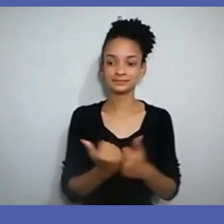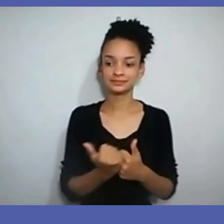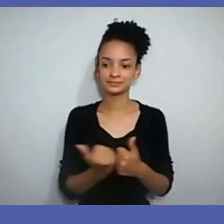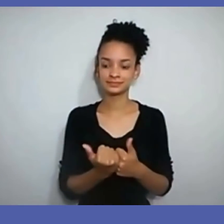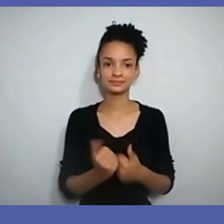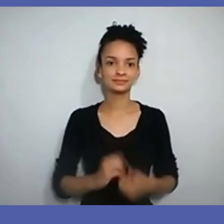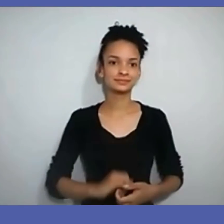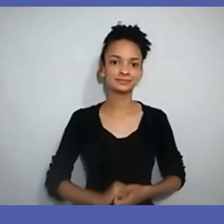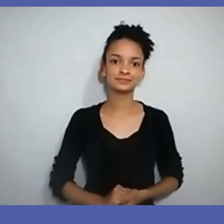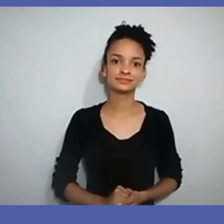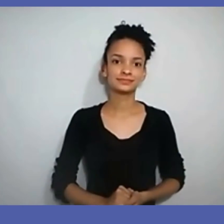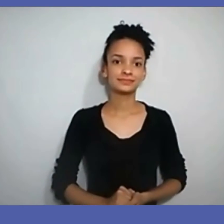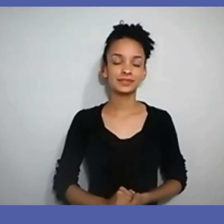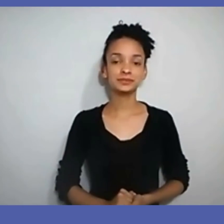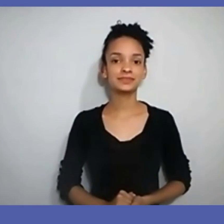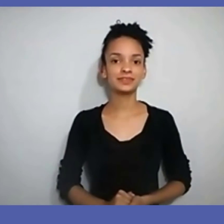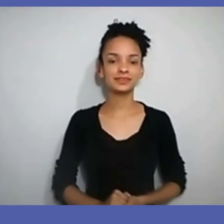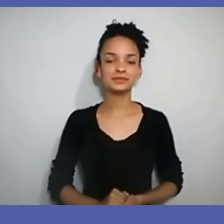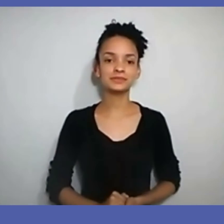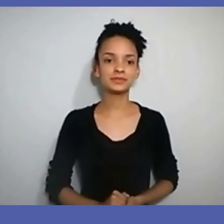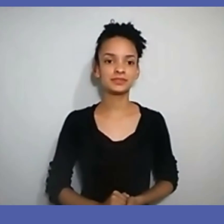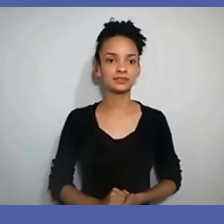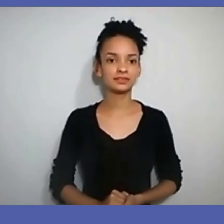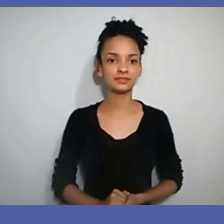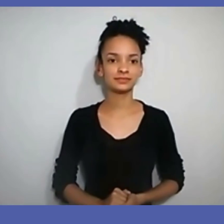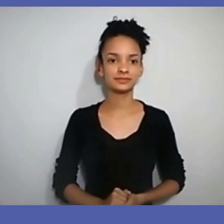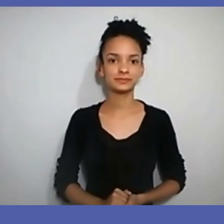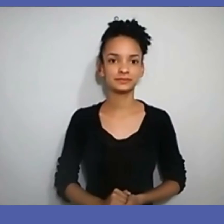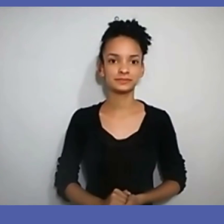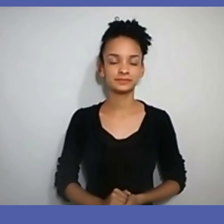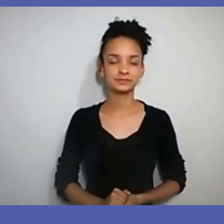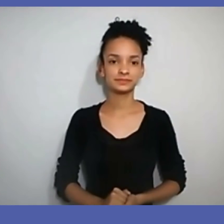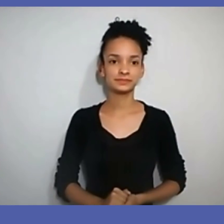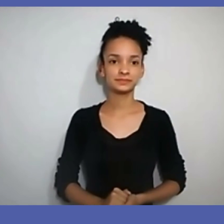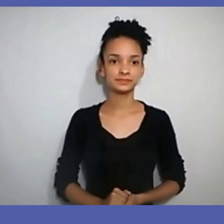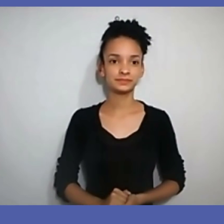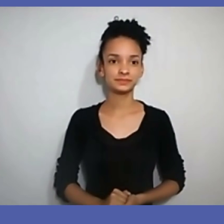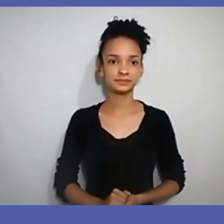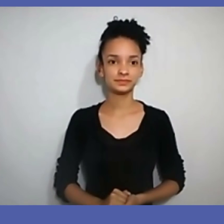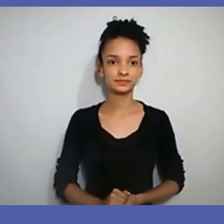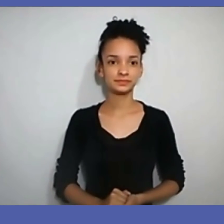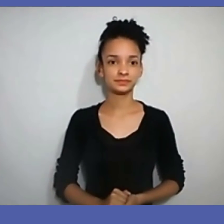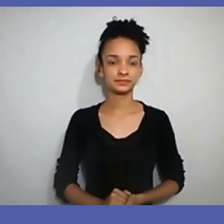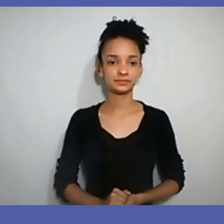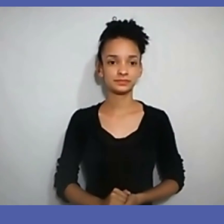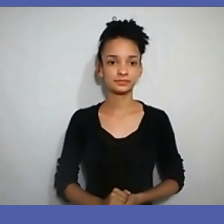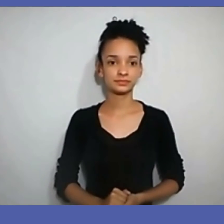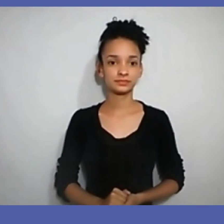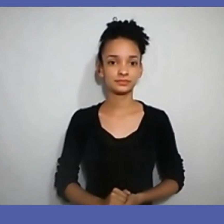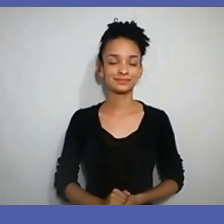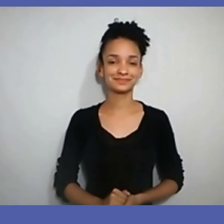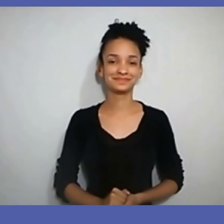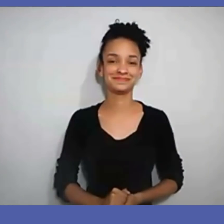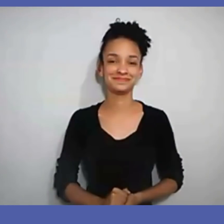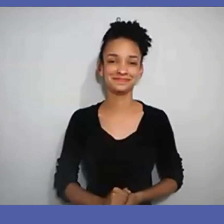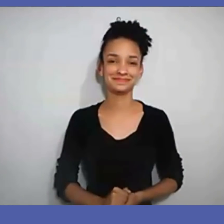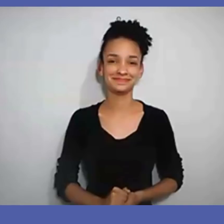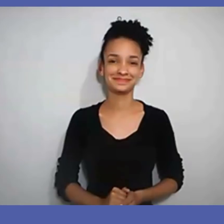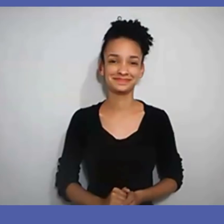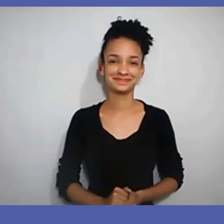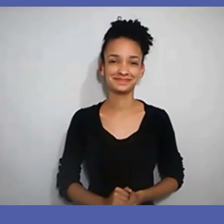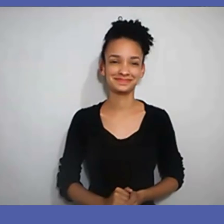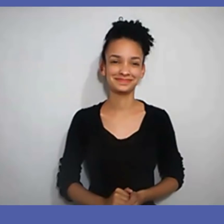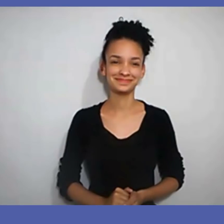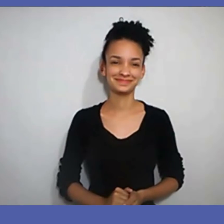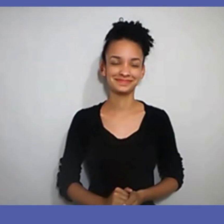essa sessão é sessão da igreja. Mas Mateus 25 não vou conseguir entrar, vai ficar para a mensagem da semana que